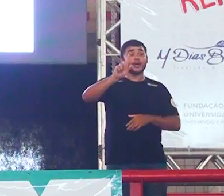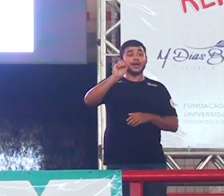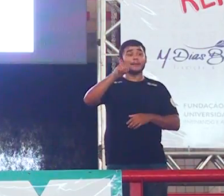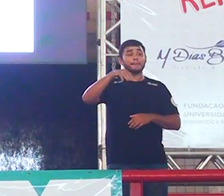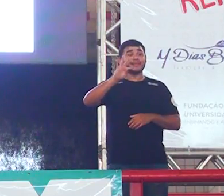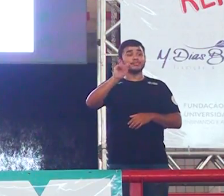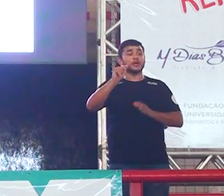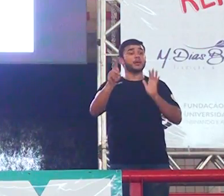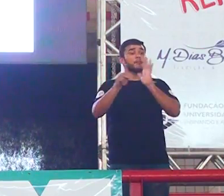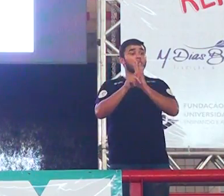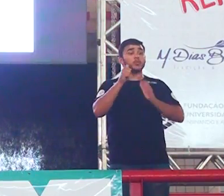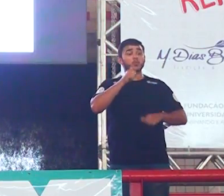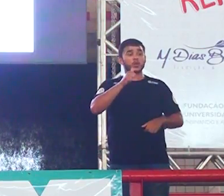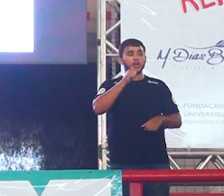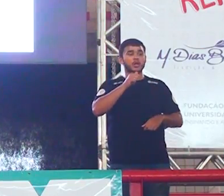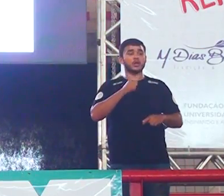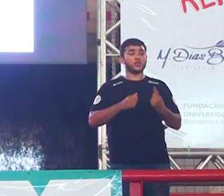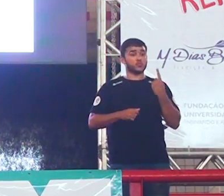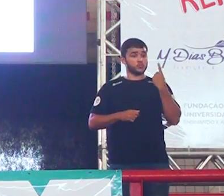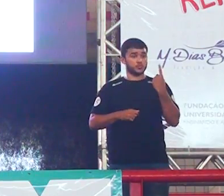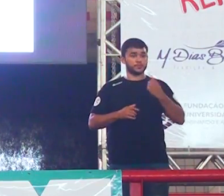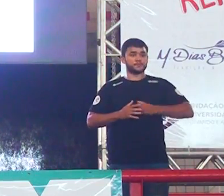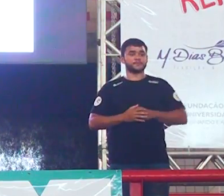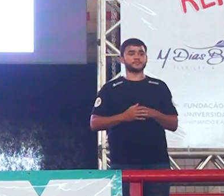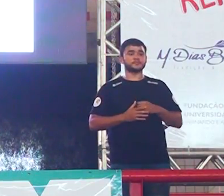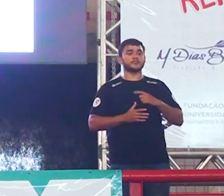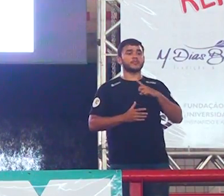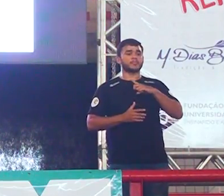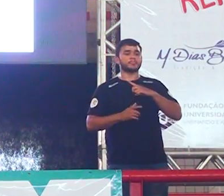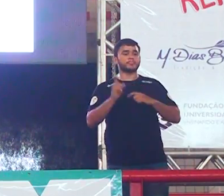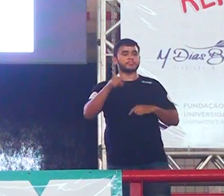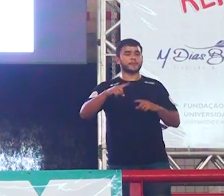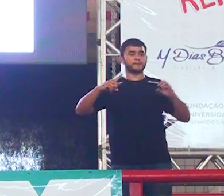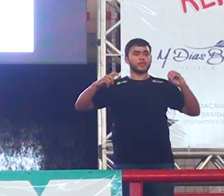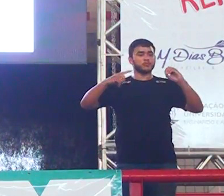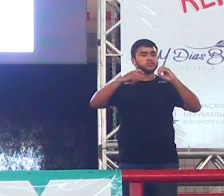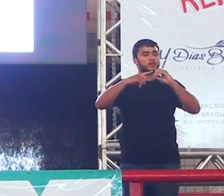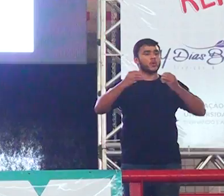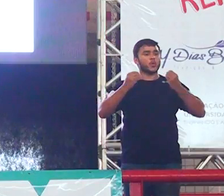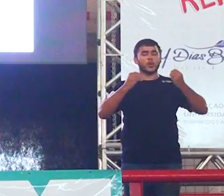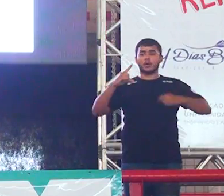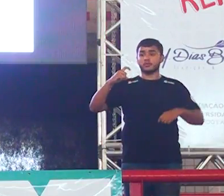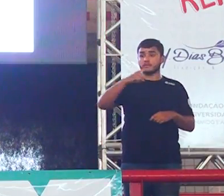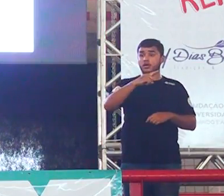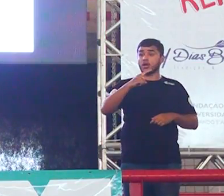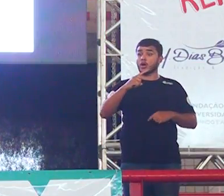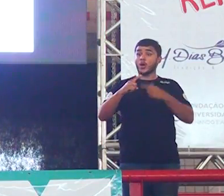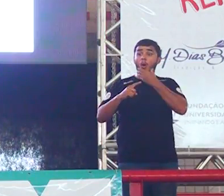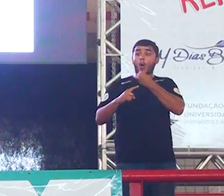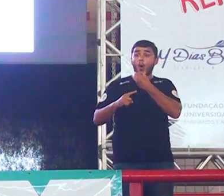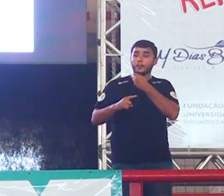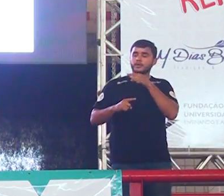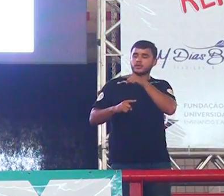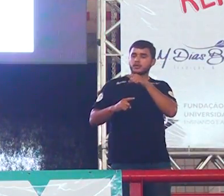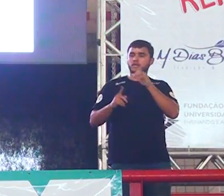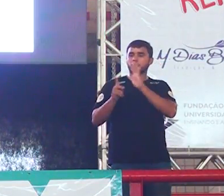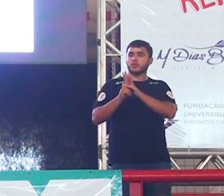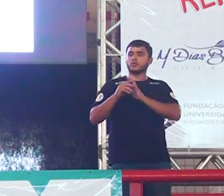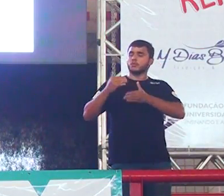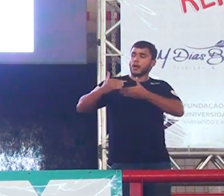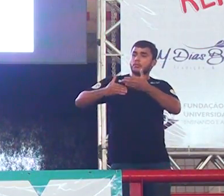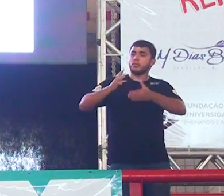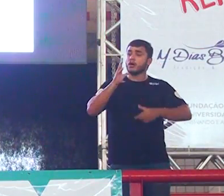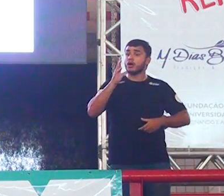formado. Enquanto que no sexo masculino, para cada espermatogônia, 4 espermatozoides são